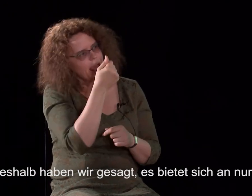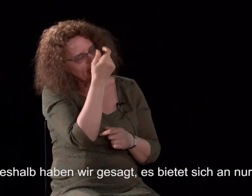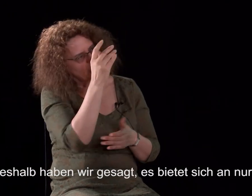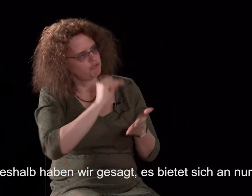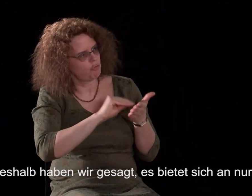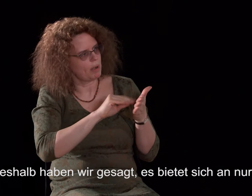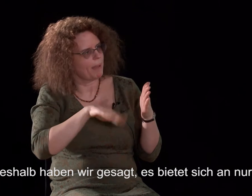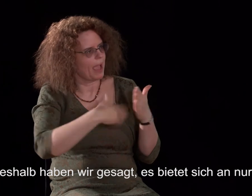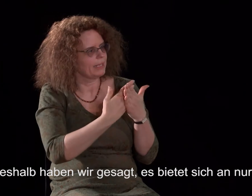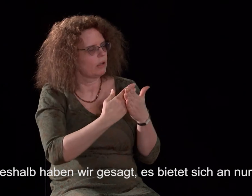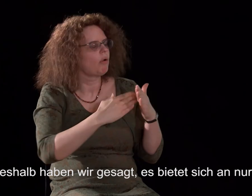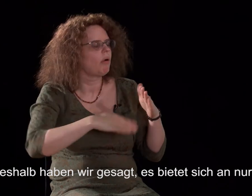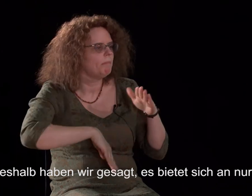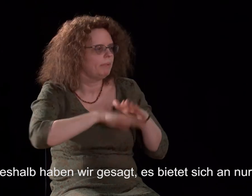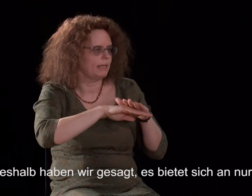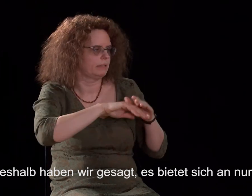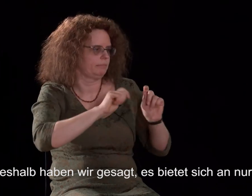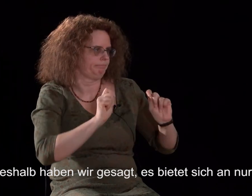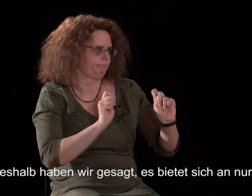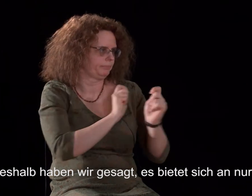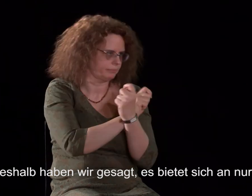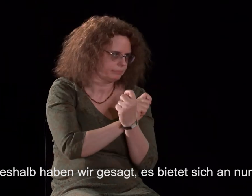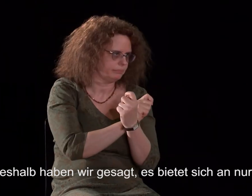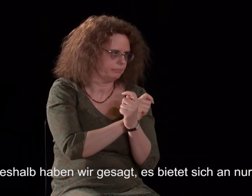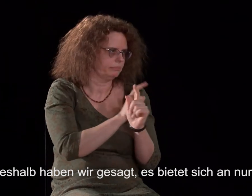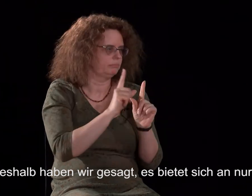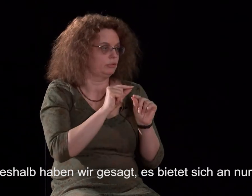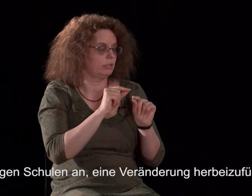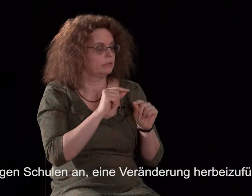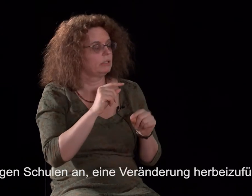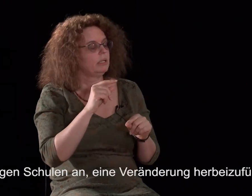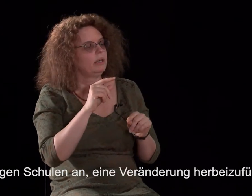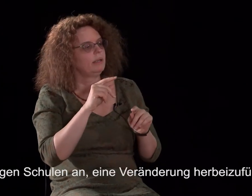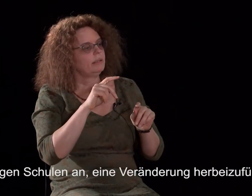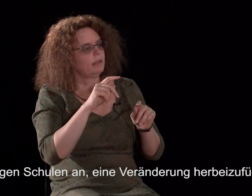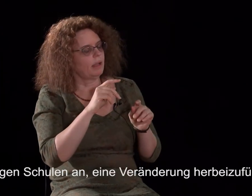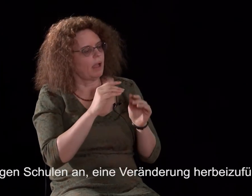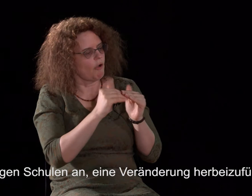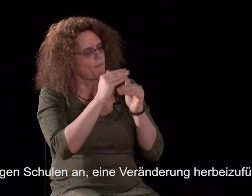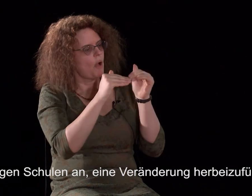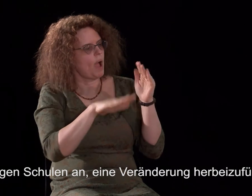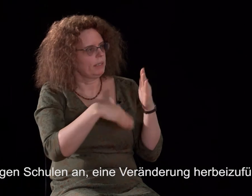haben wir halt gesagt, es bietet sich an, in einigen Schulen eine Veränderung